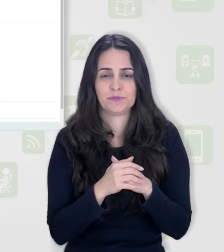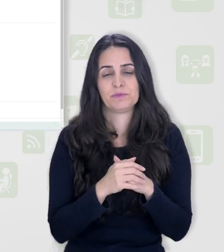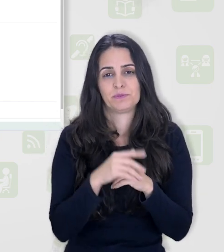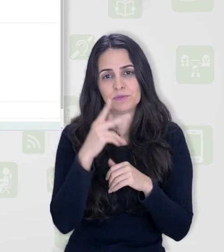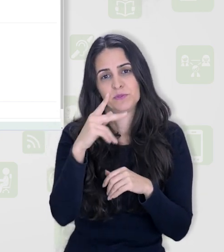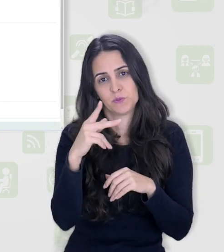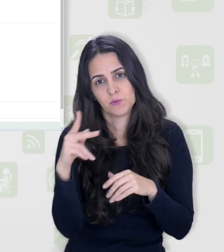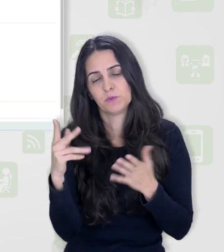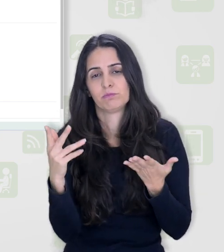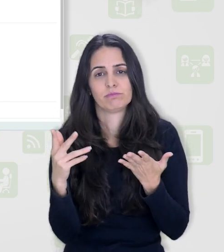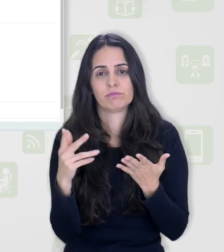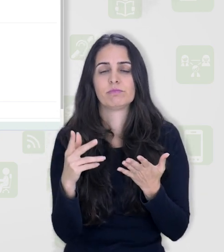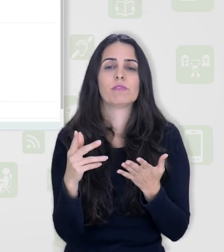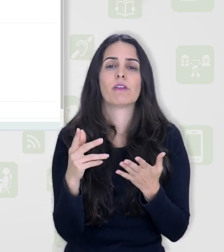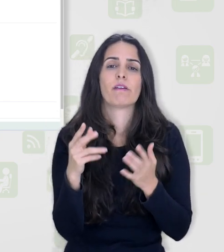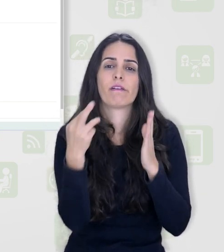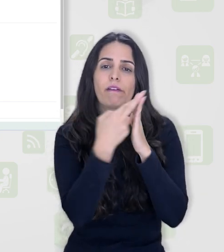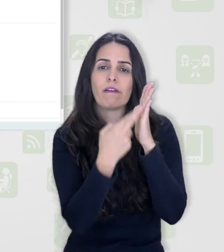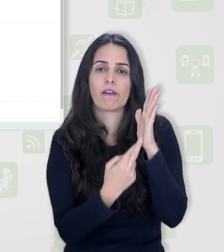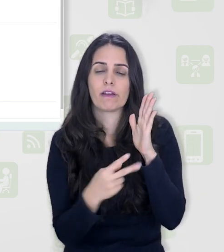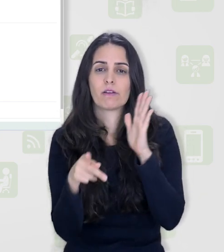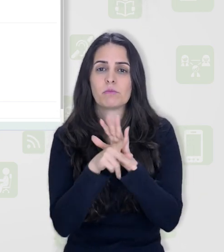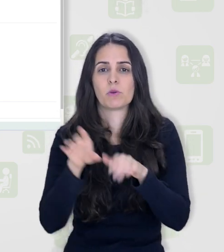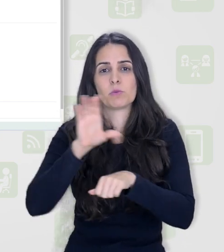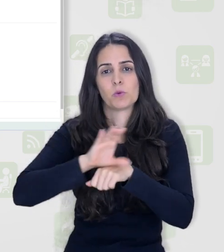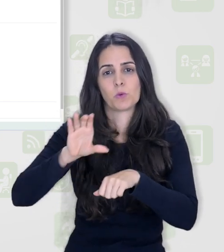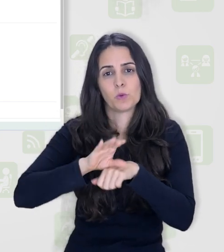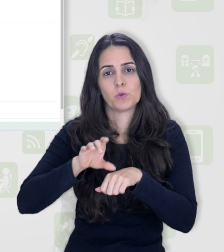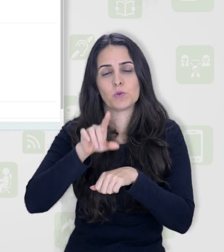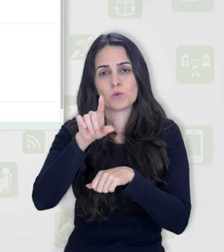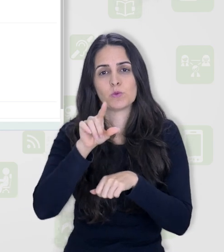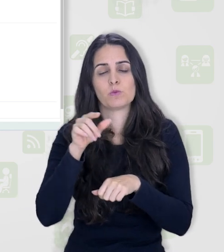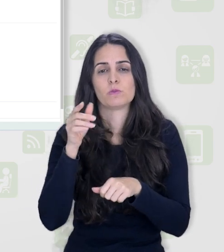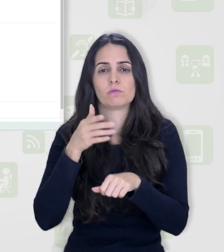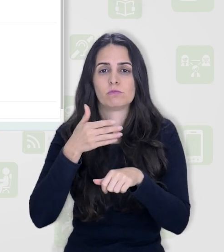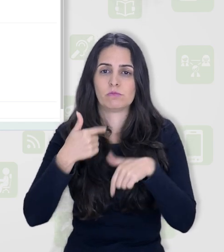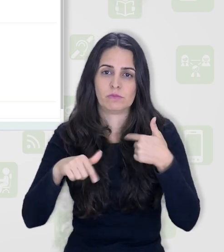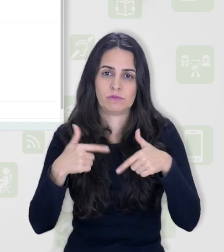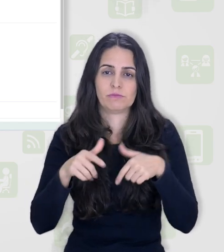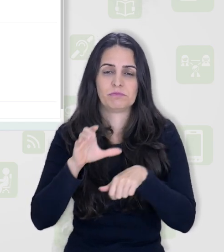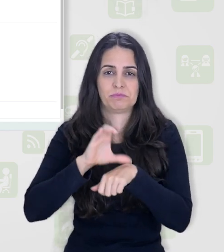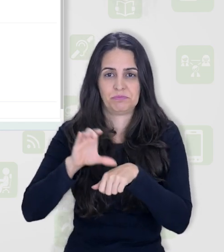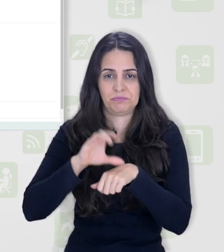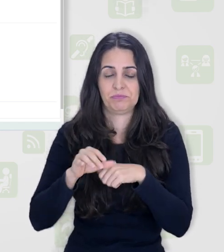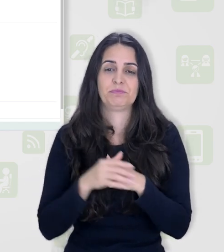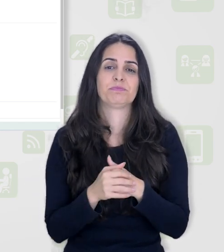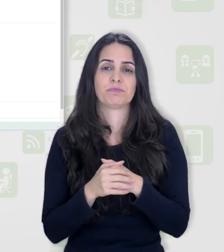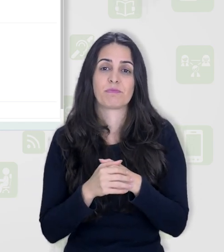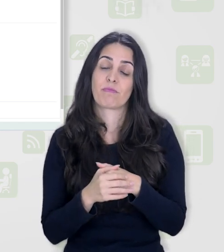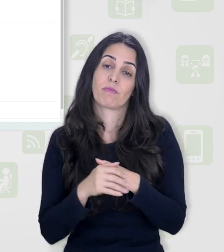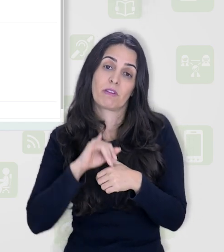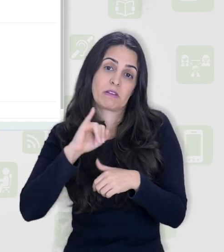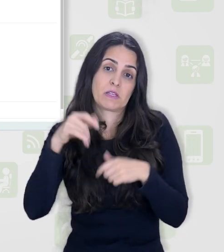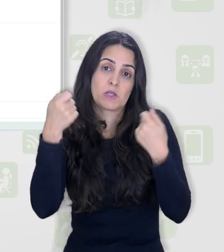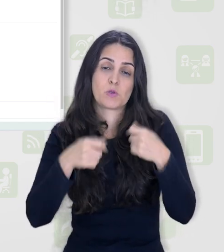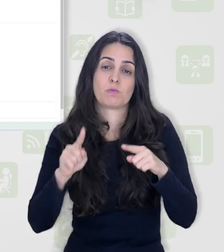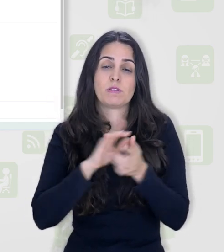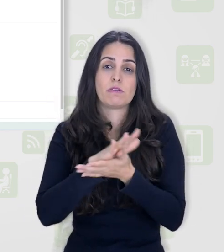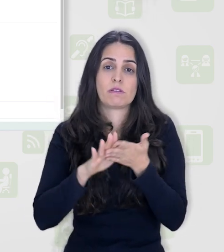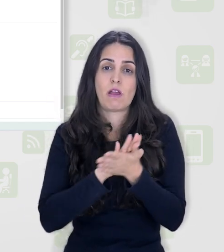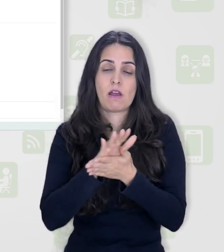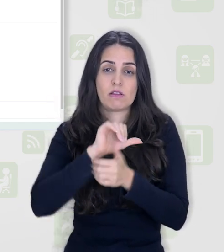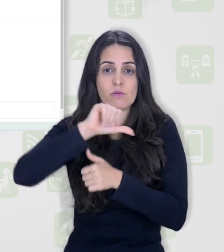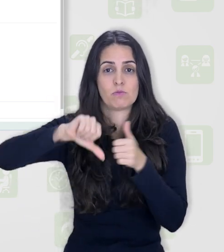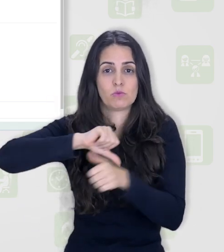da realidade e das regras do curso no qual você está atuando E se eu não precisar fazer nenhuma